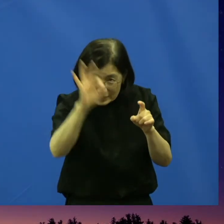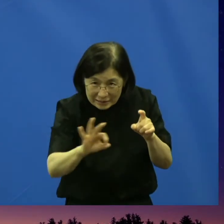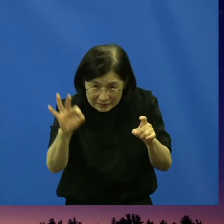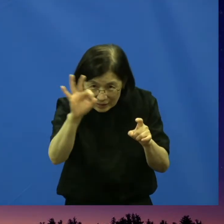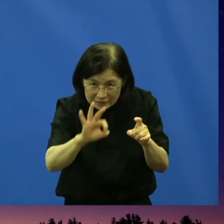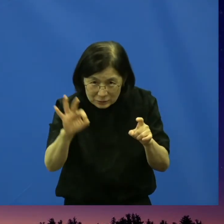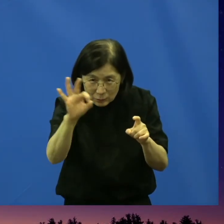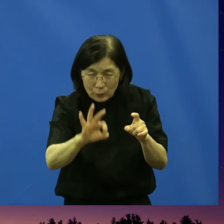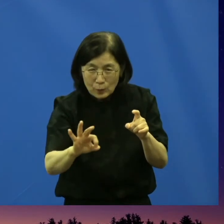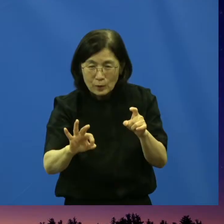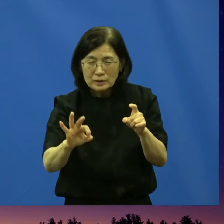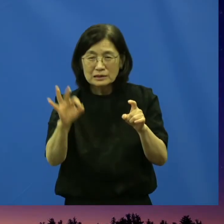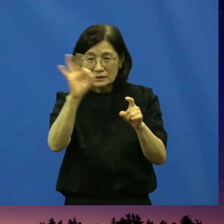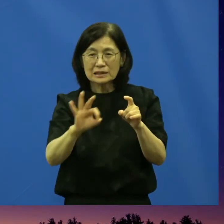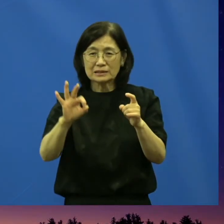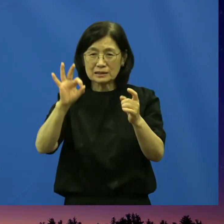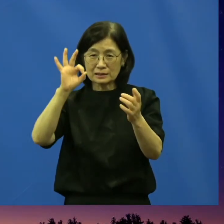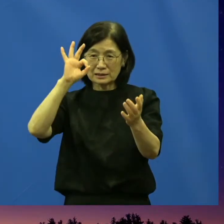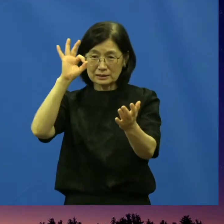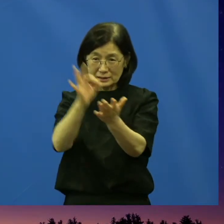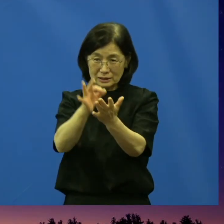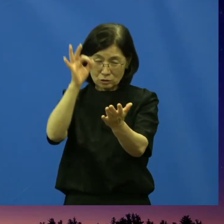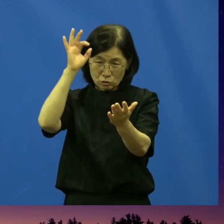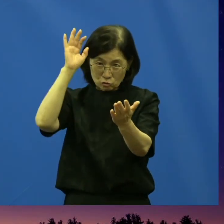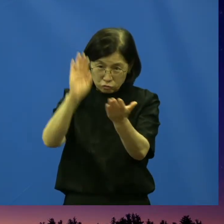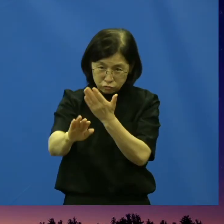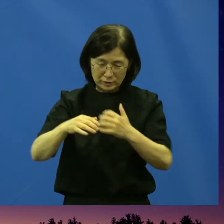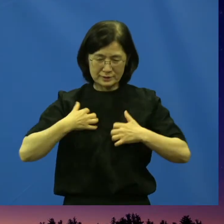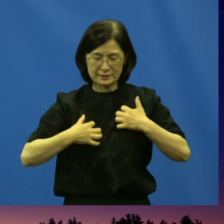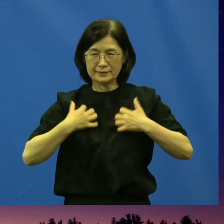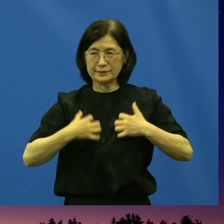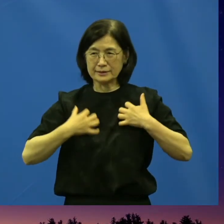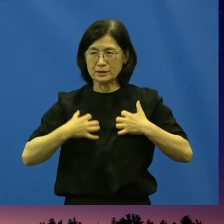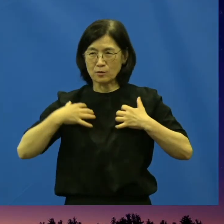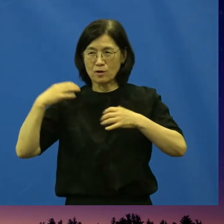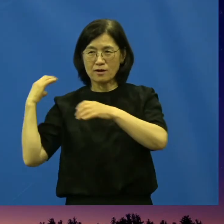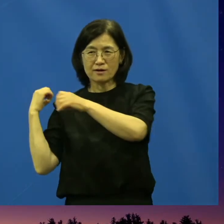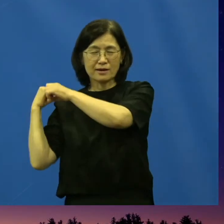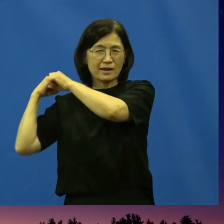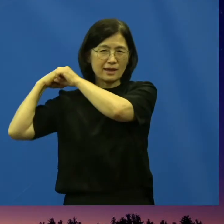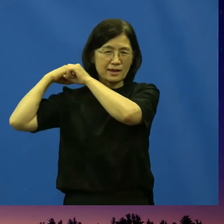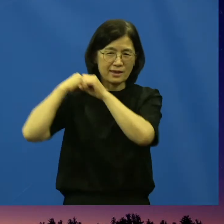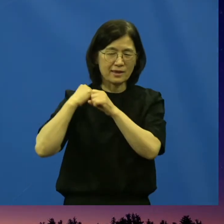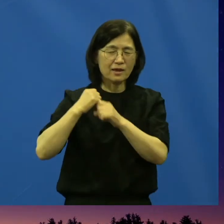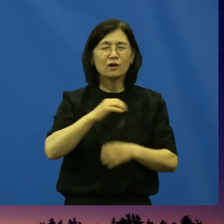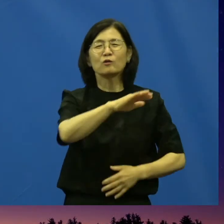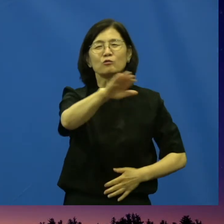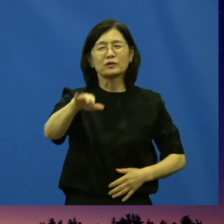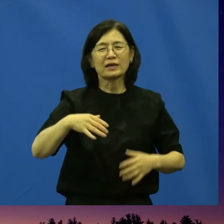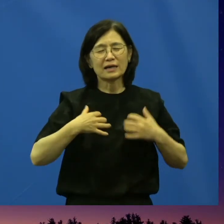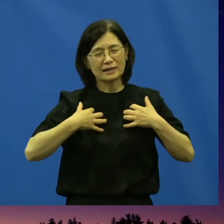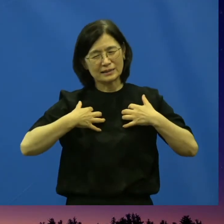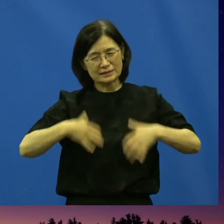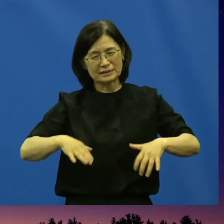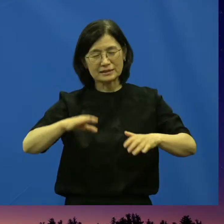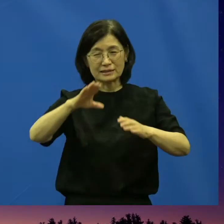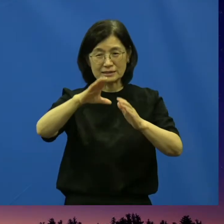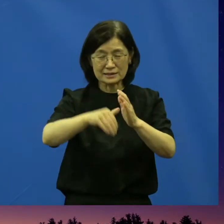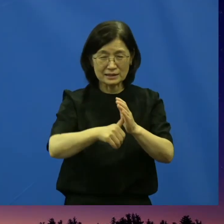찾아다니고 찾아내고 즐거워 어깨에 메고 오는 거예요. 어깨에 메고. 그러니까 우리의 삶에 지쳐 있으면요, 우리를 건져낼 사람이 아무도